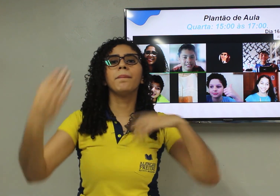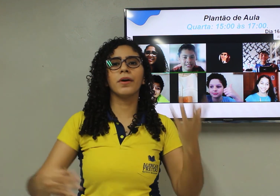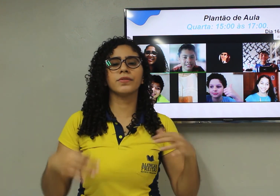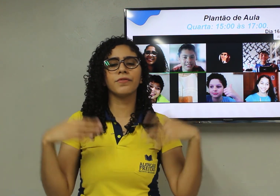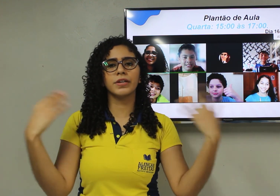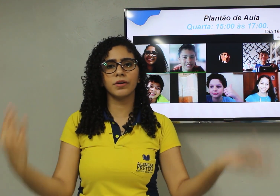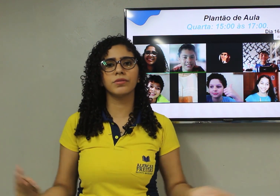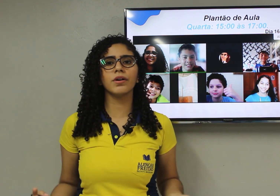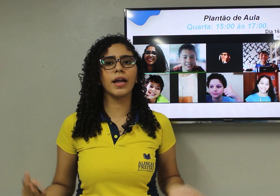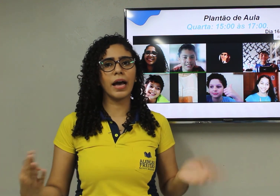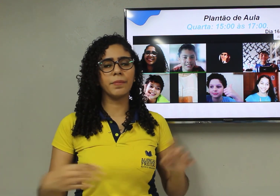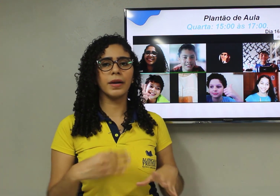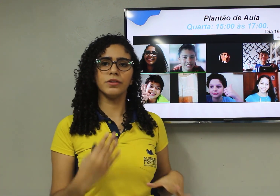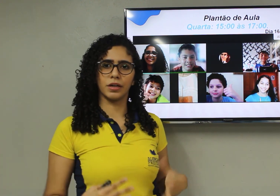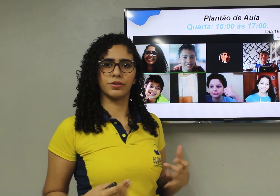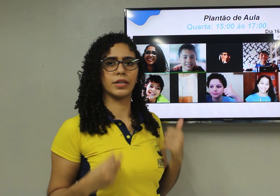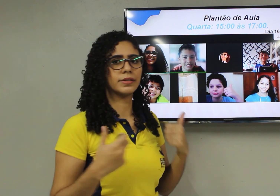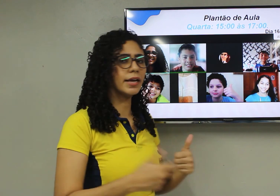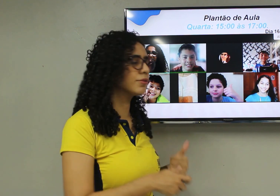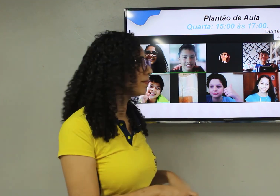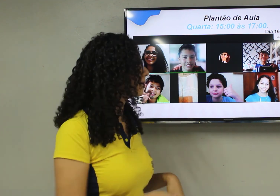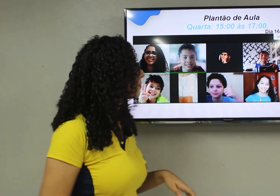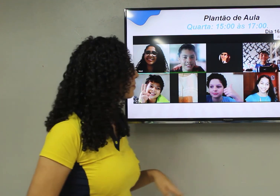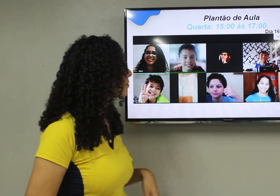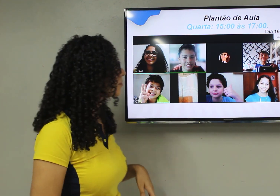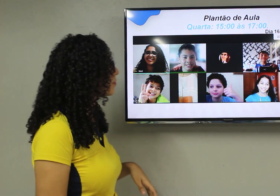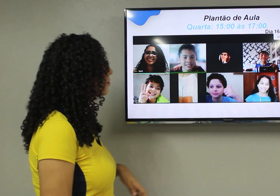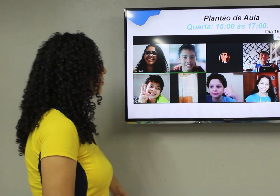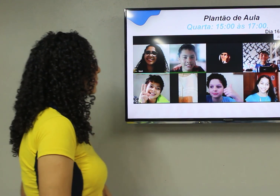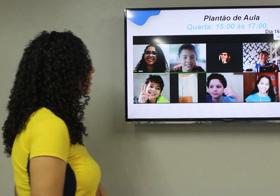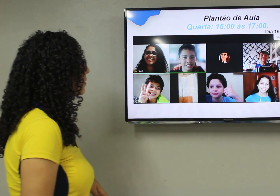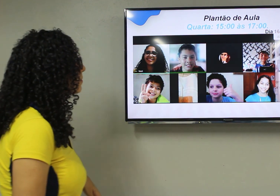aí depois vão fazer outro horário pra gente, tá certo?